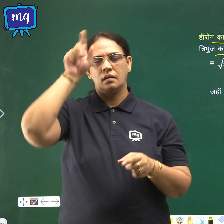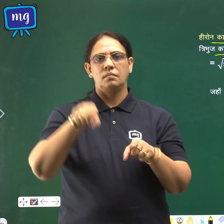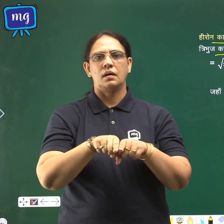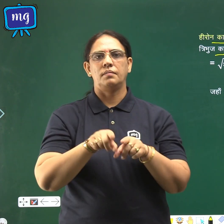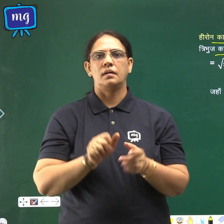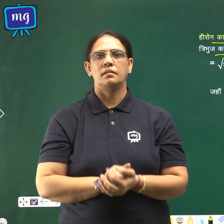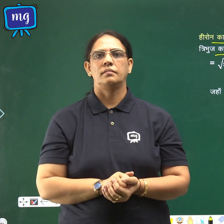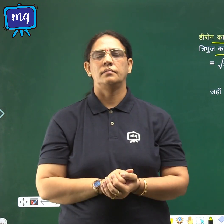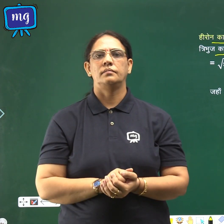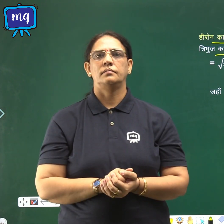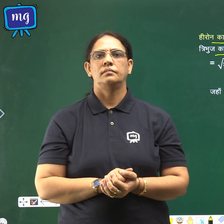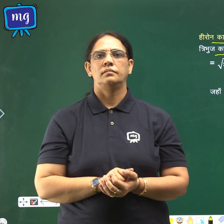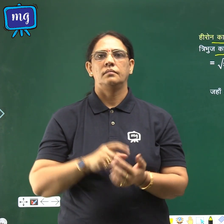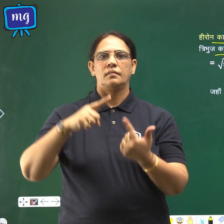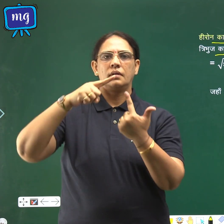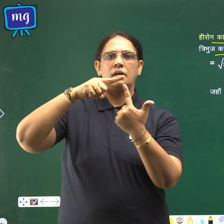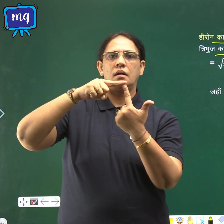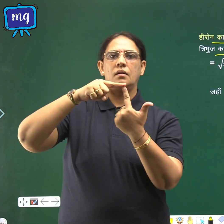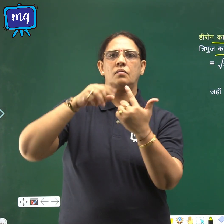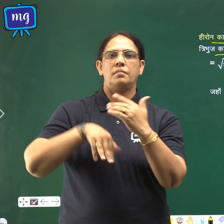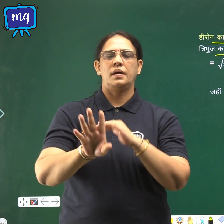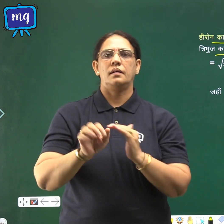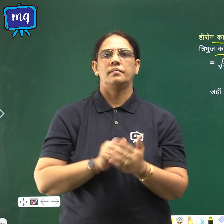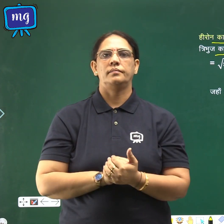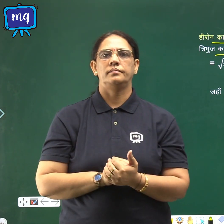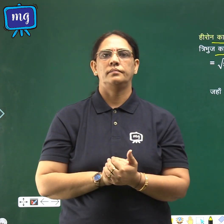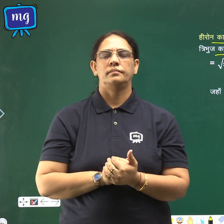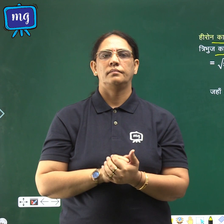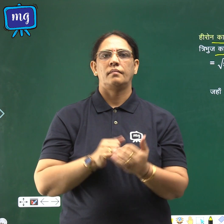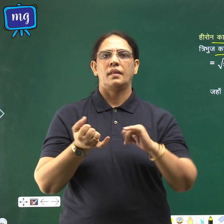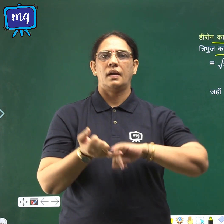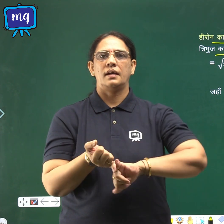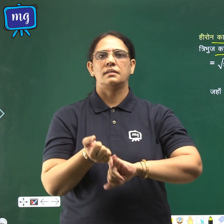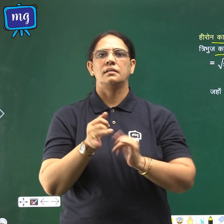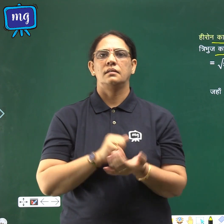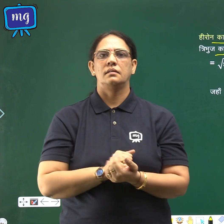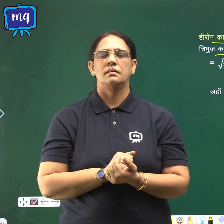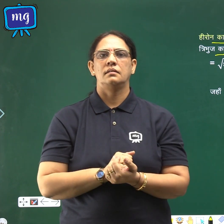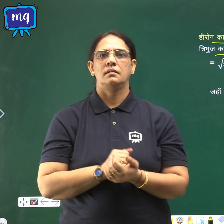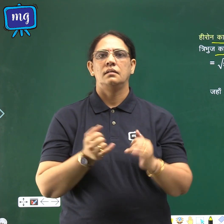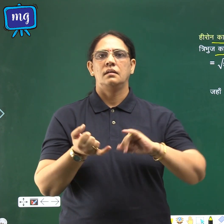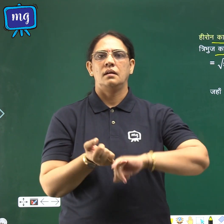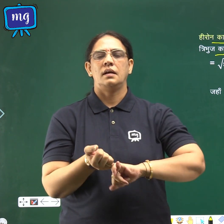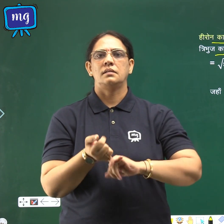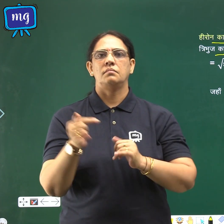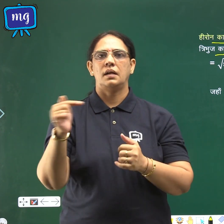बराबर अंडर रूट में S S